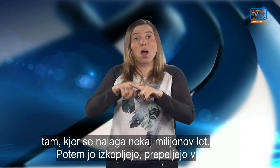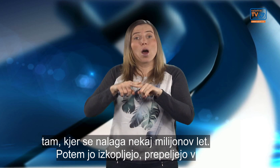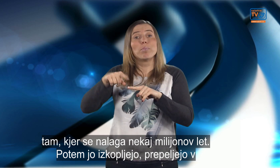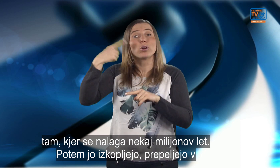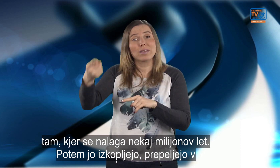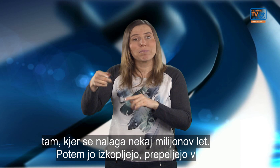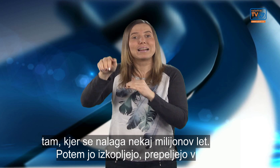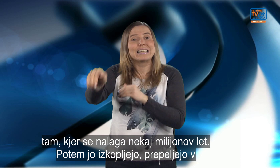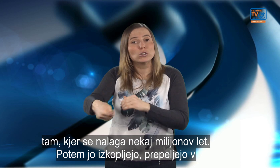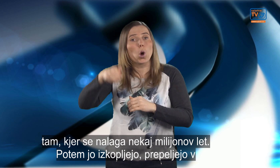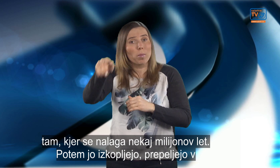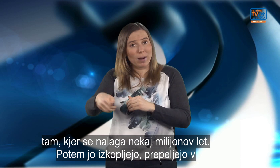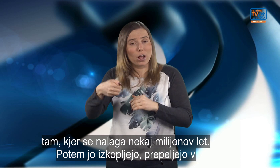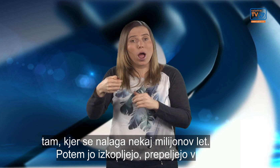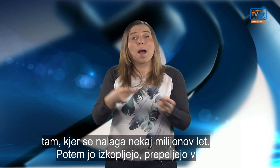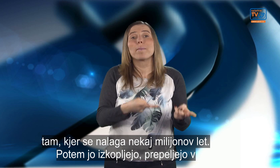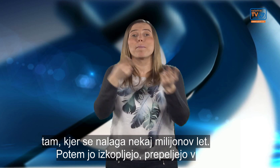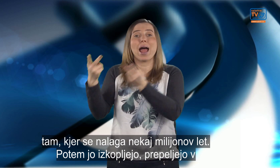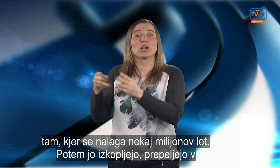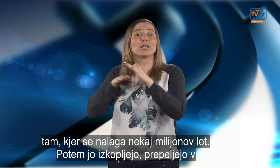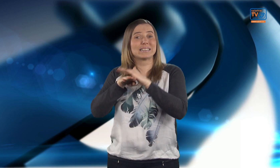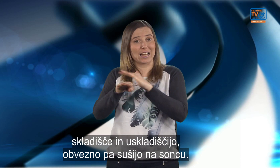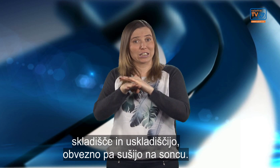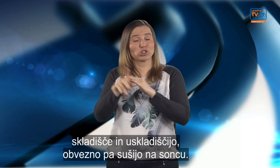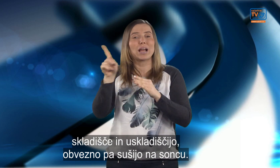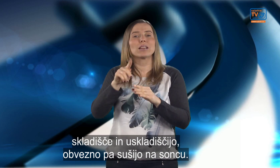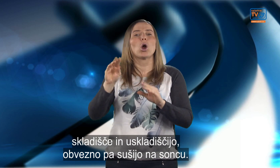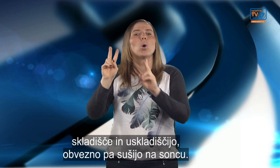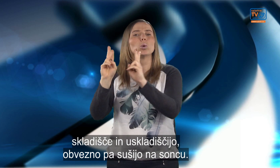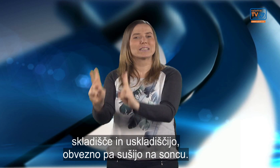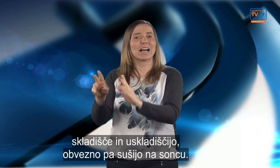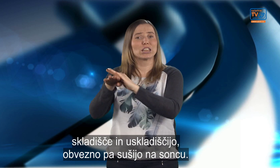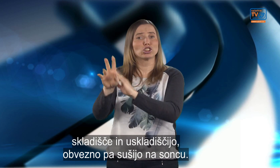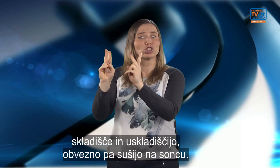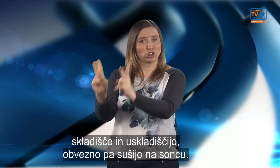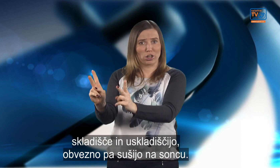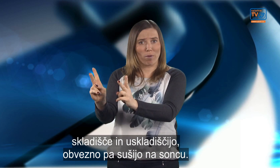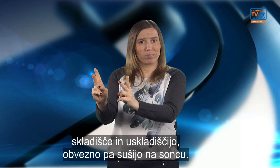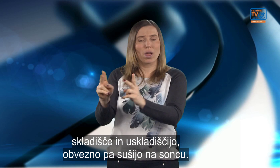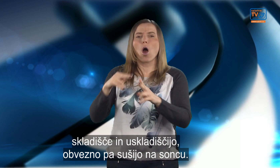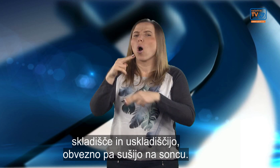Potem jo izkopljejo, prepeljejo v skladišče in uskladiščijo, obvezno pa sušijo na